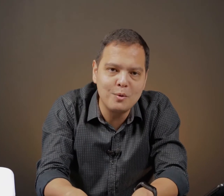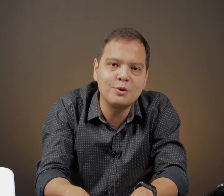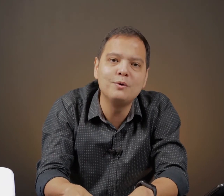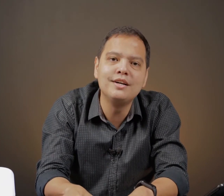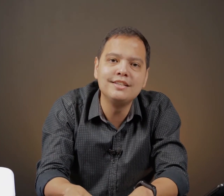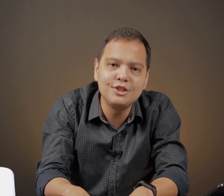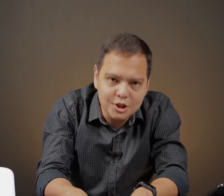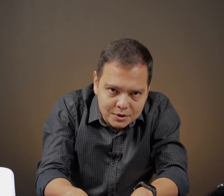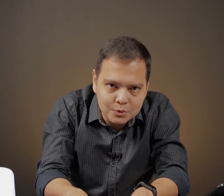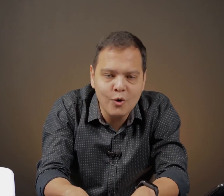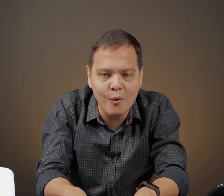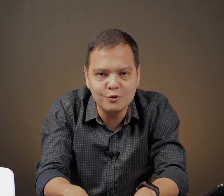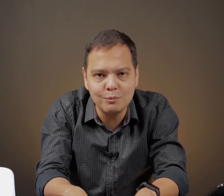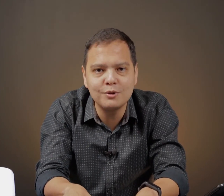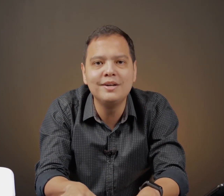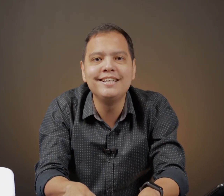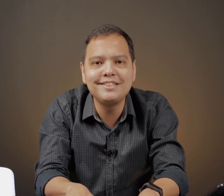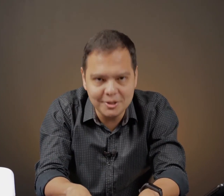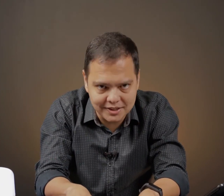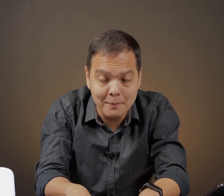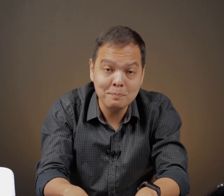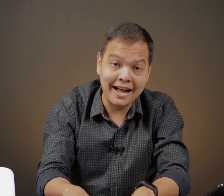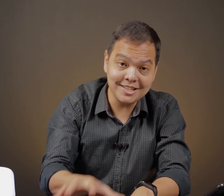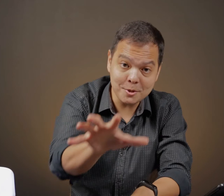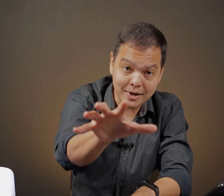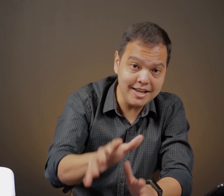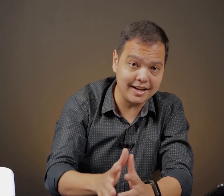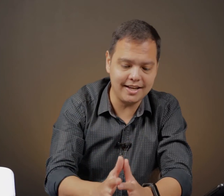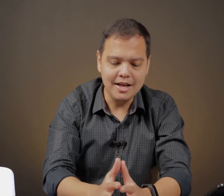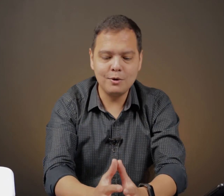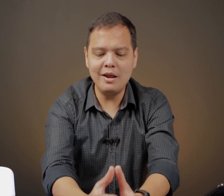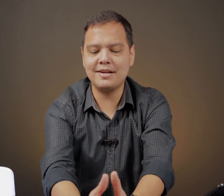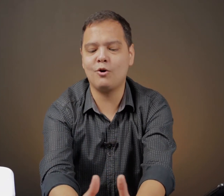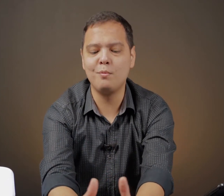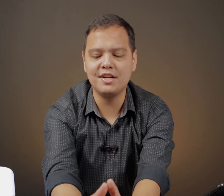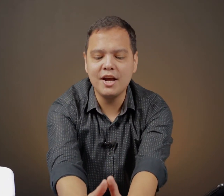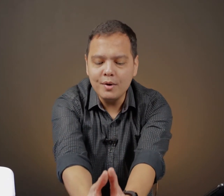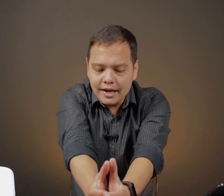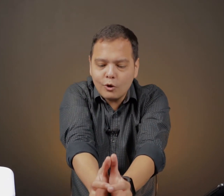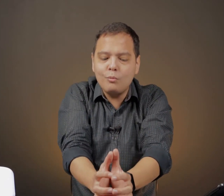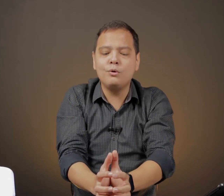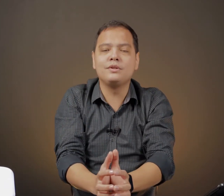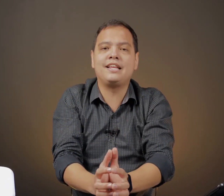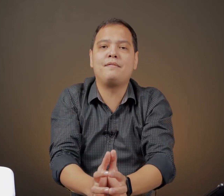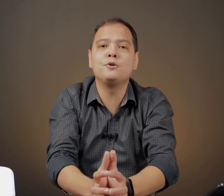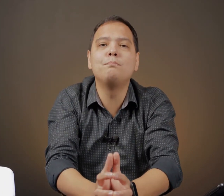muito tímido ou eu sou muito tímida. A gente brinca que no Libras ao Cubo, se a gente reunir todo mundo, dá até para fazer o bonde